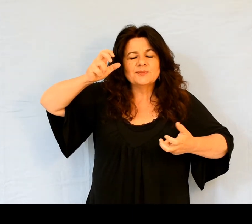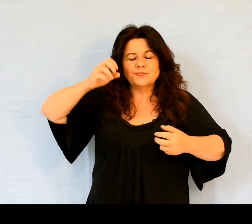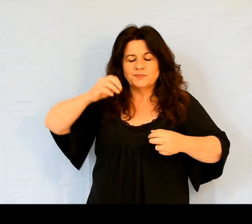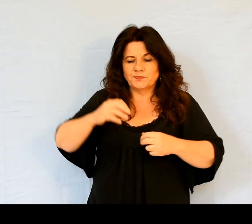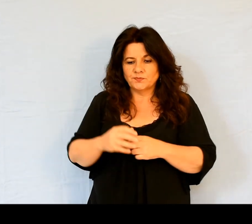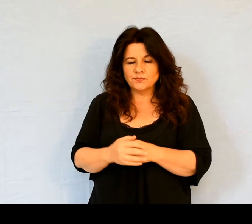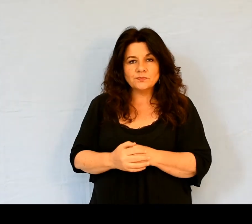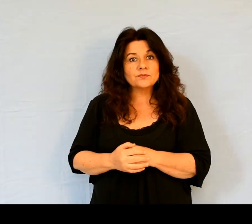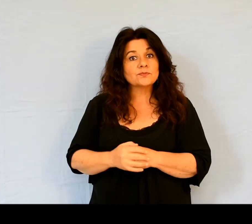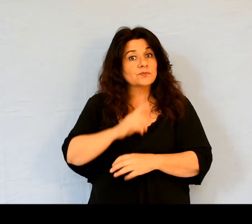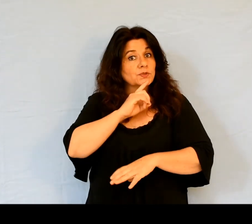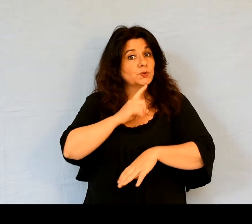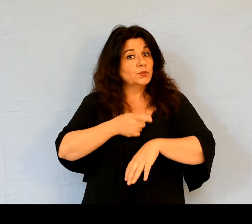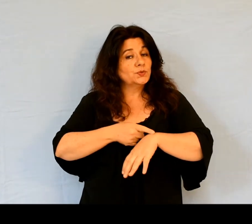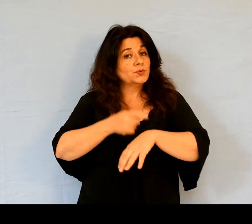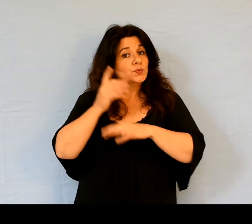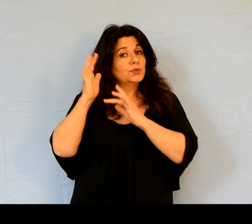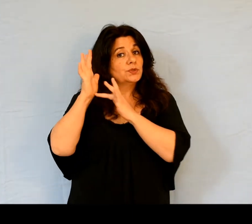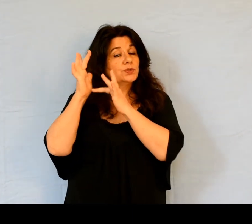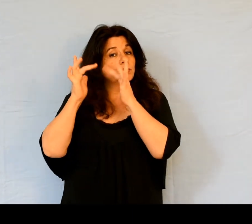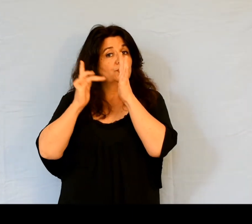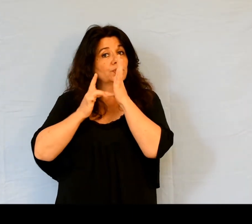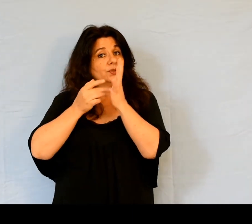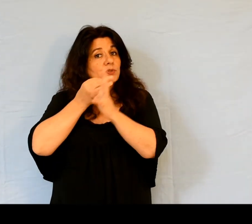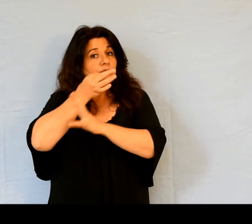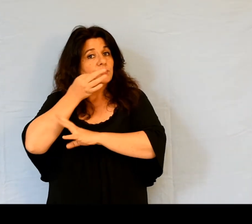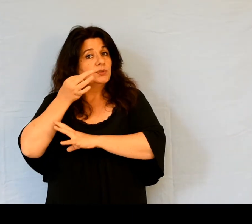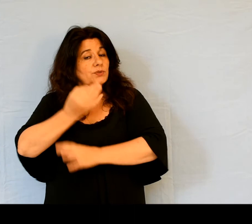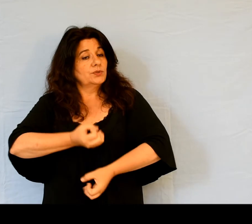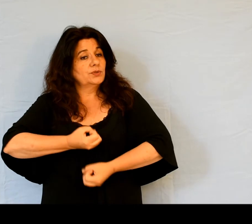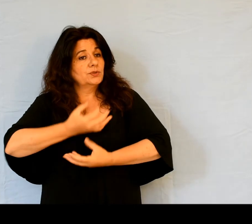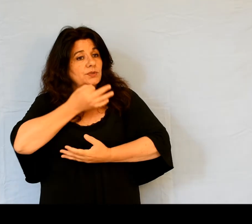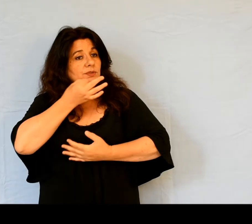Mais aussitôt, Jésus leur parla.